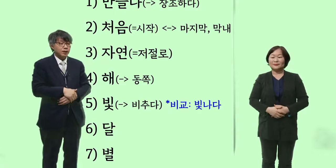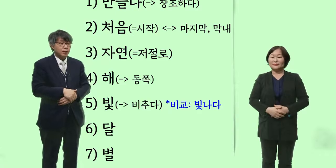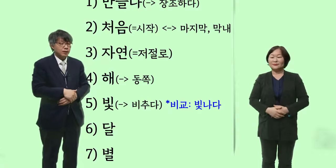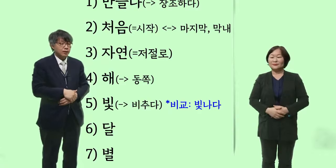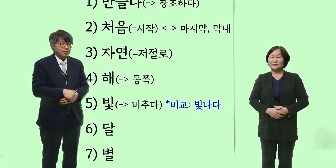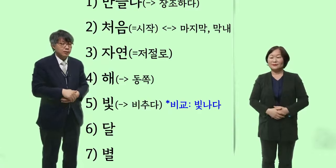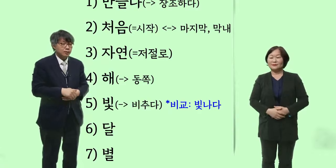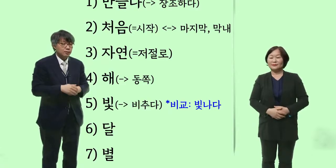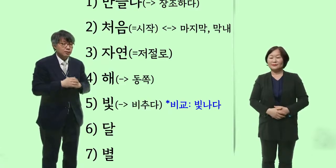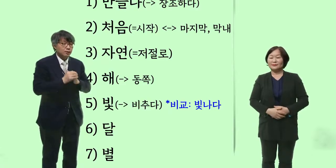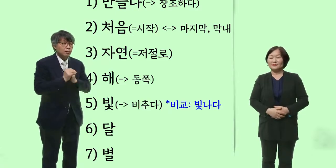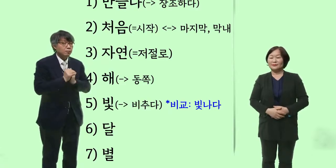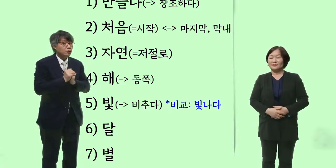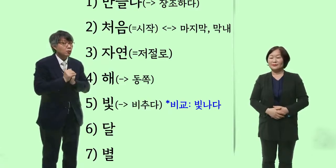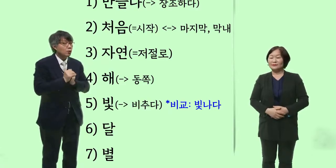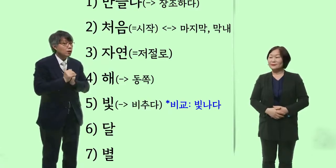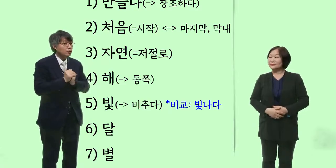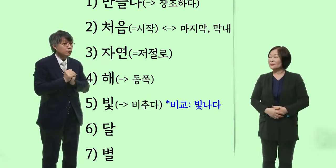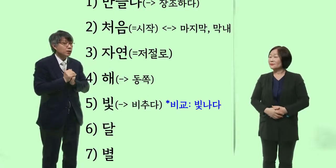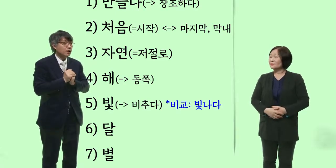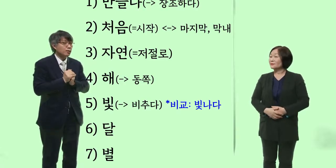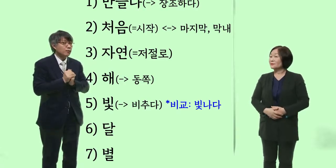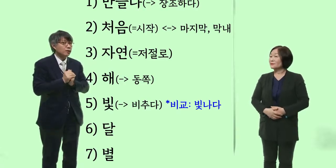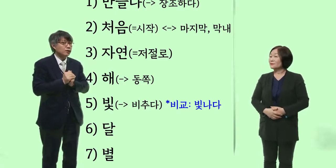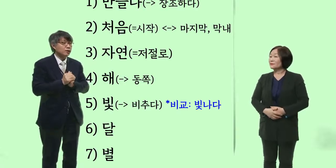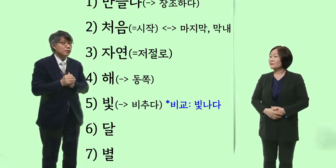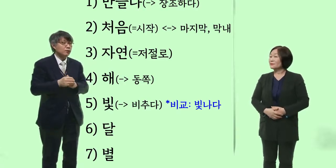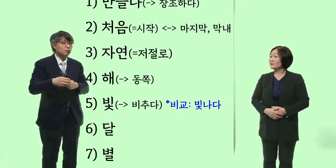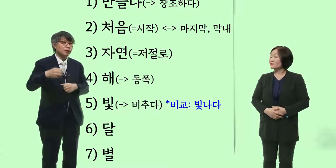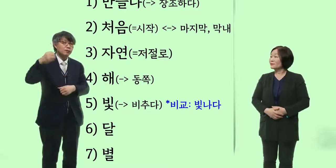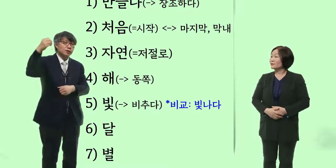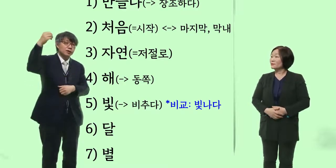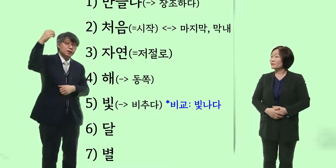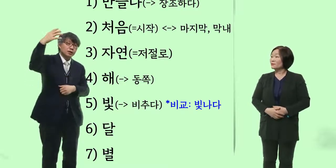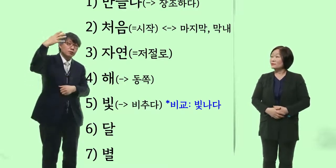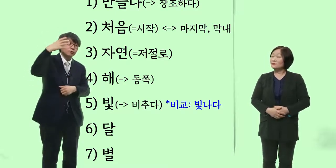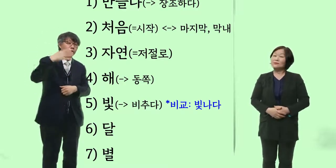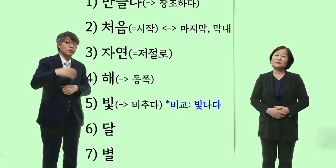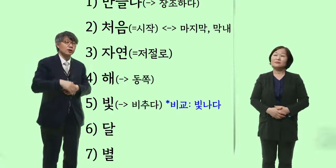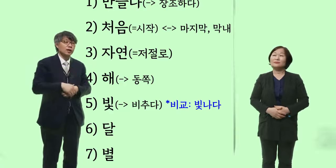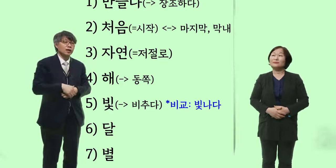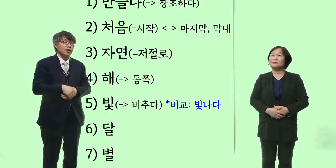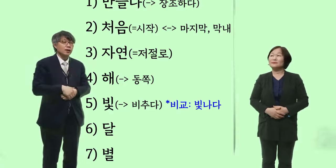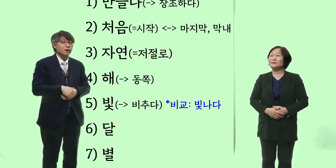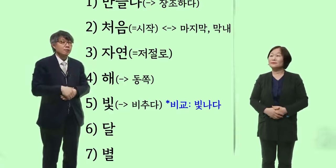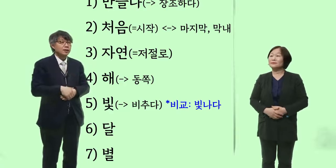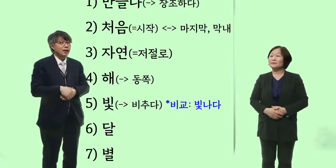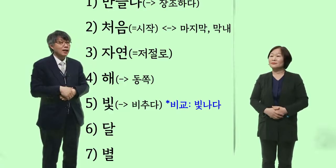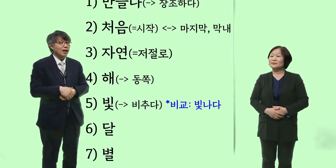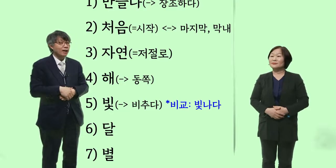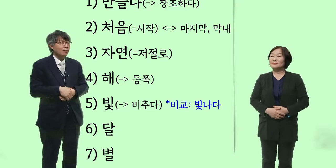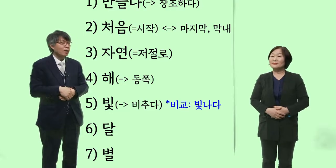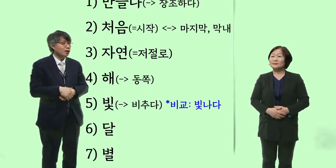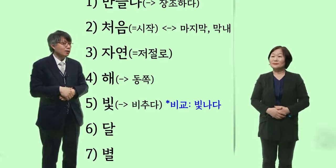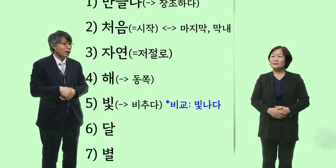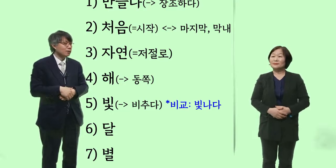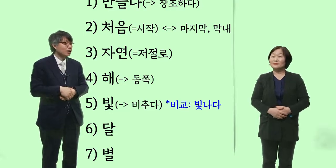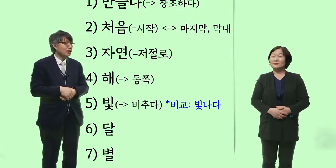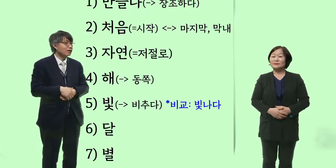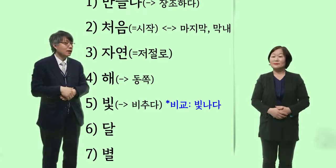이제 그 비교해서 한번 생각해 보면 이거 우리가 빛을 이렇게 비추고 있는데 빛나다 뭔가 이렇게 탁 빛나다 이런 게 할